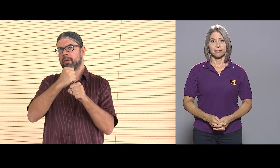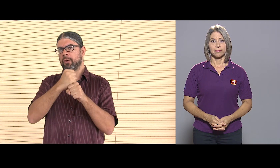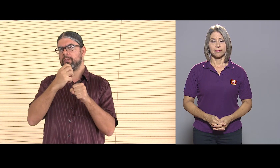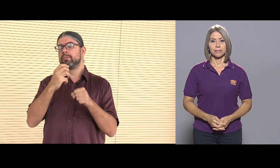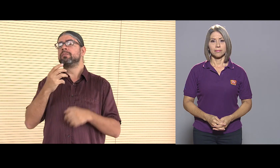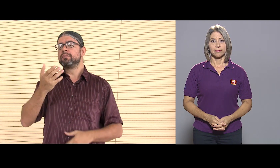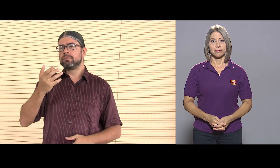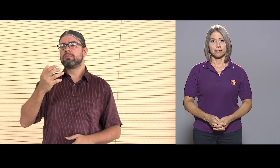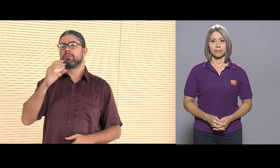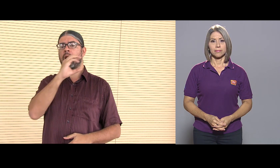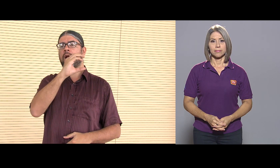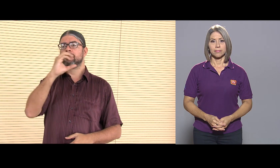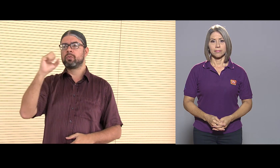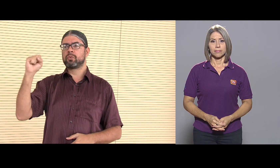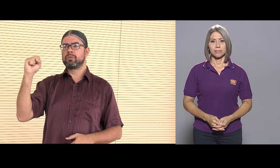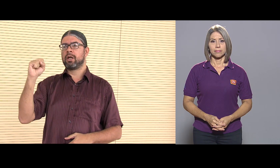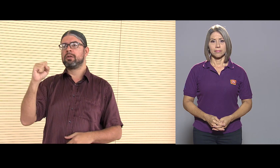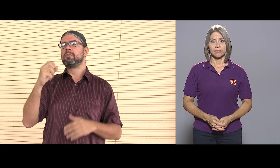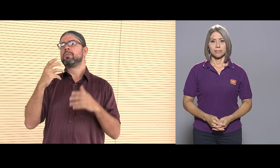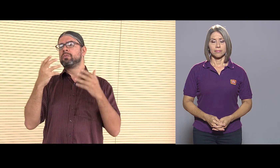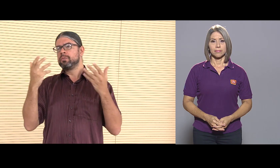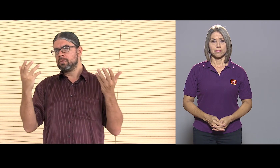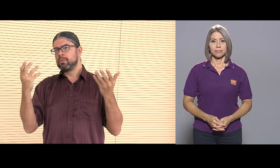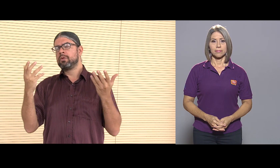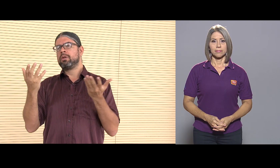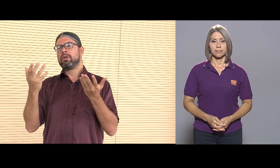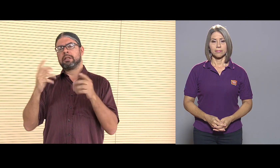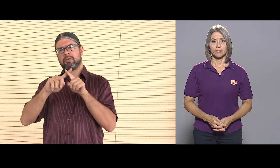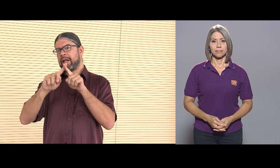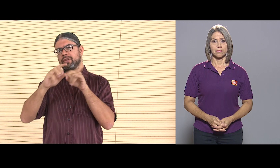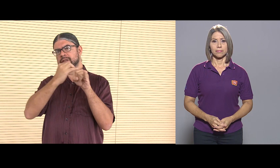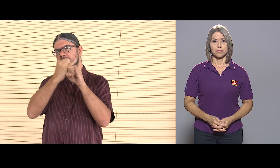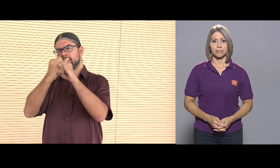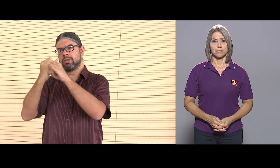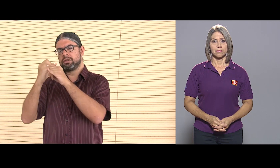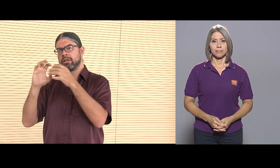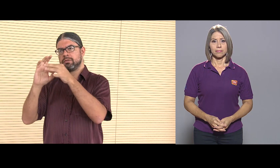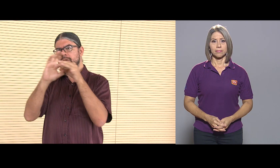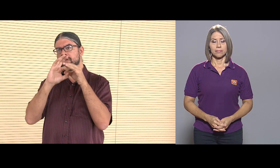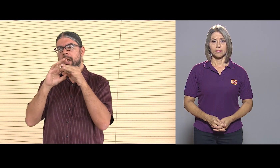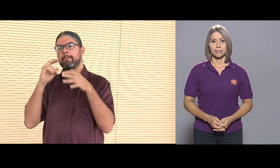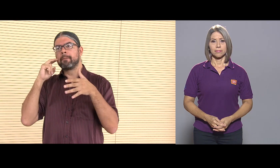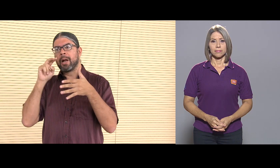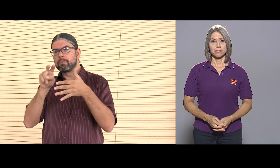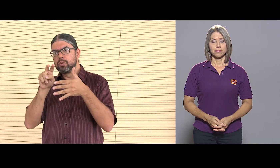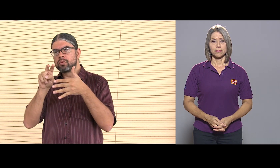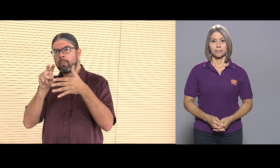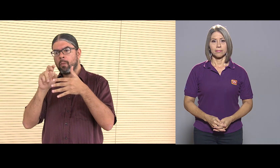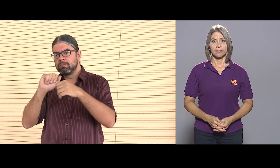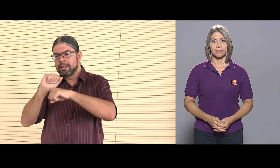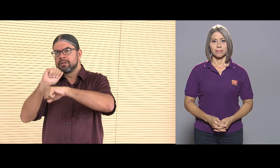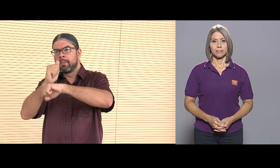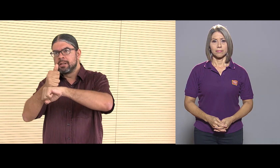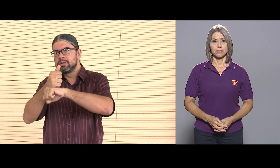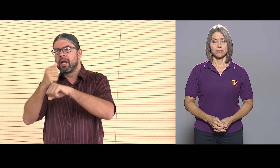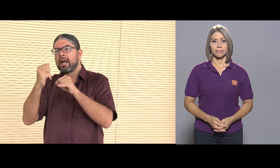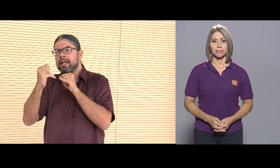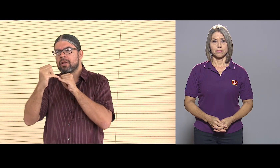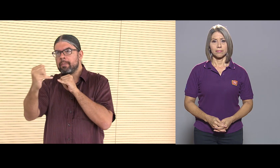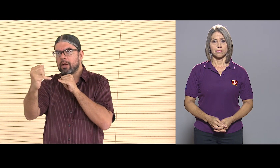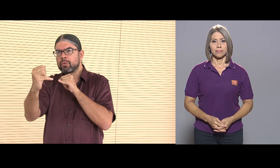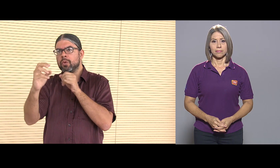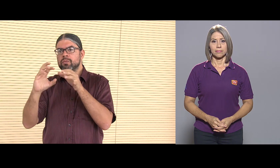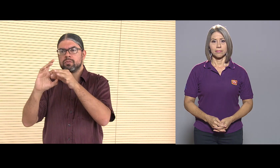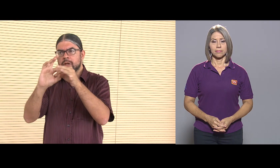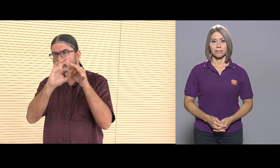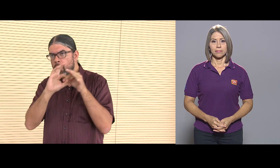de Trabajo, con la Caja del Seguro Social y otras instituciones fundamentales en forma coordinada